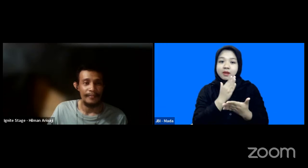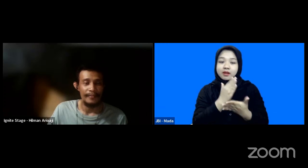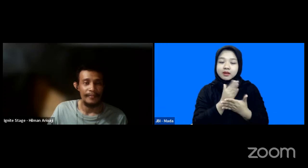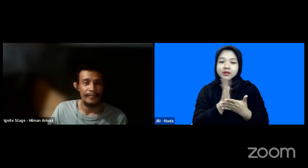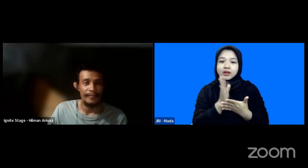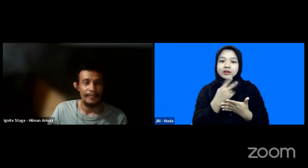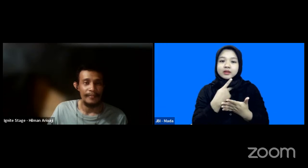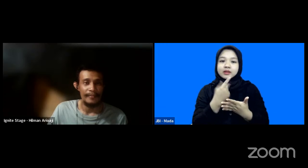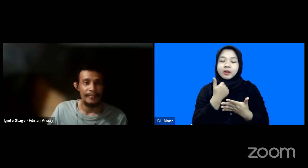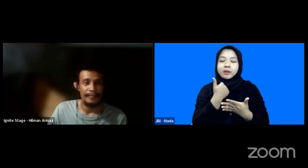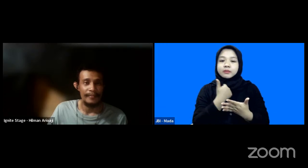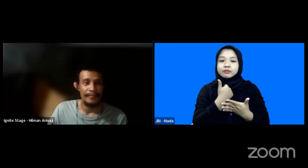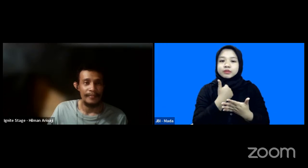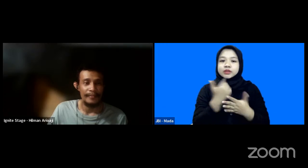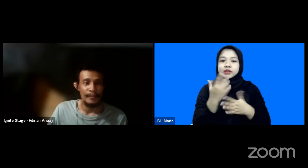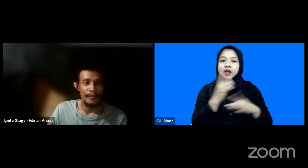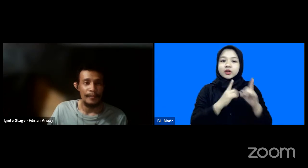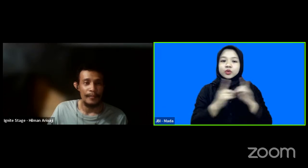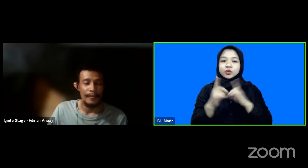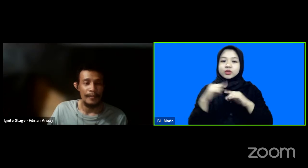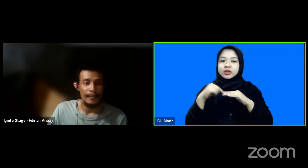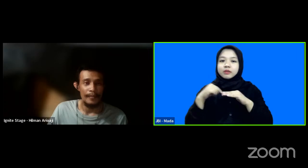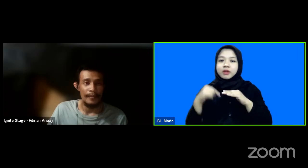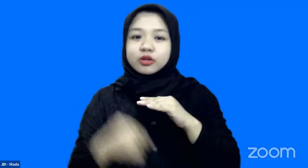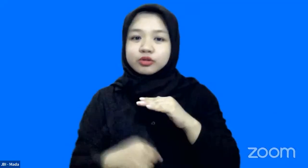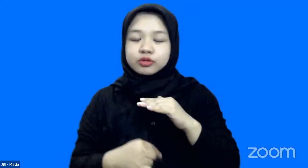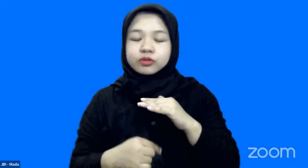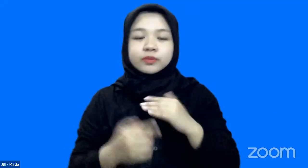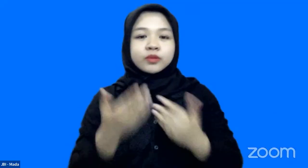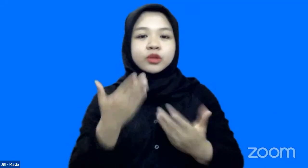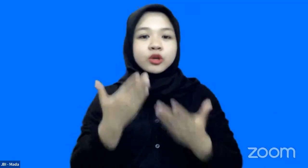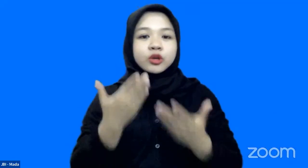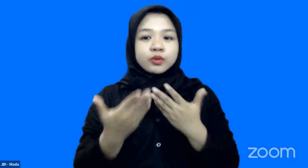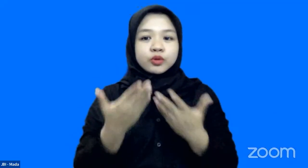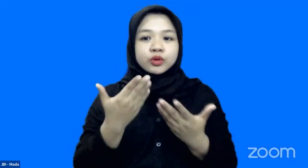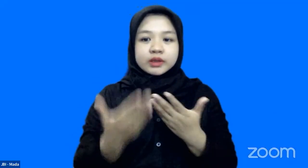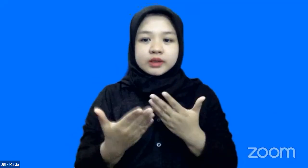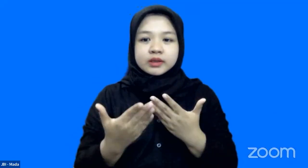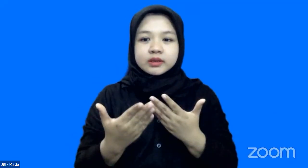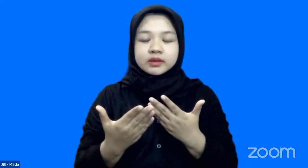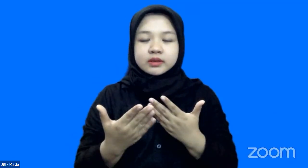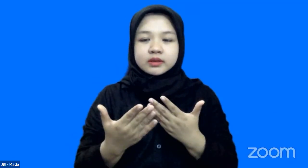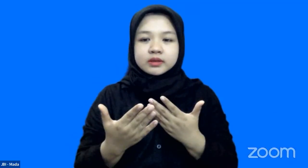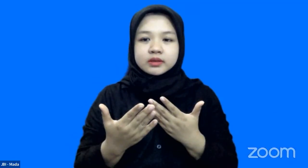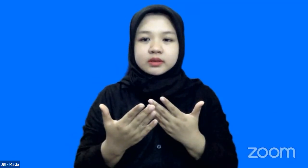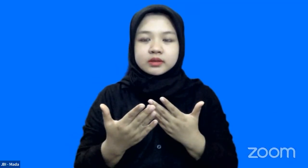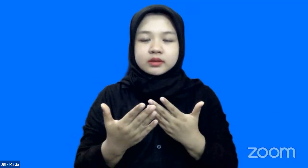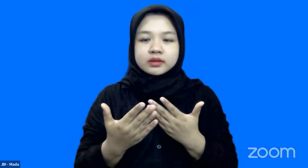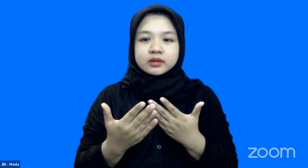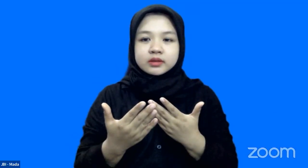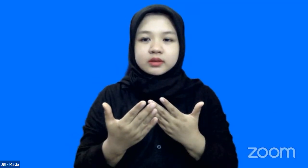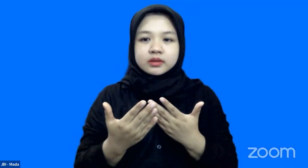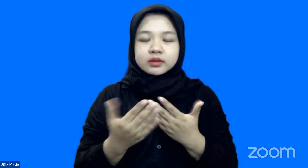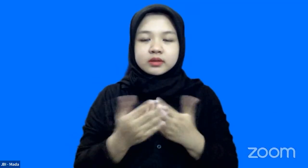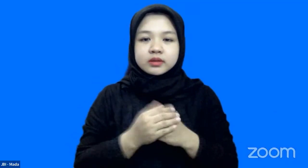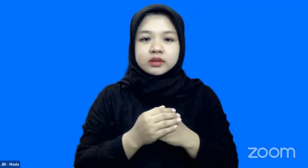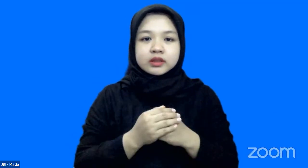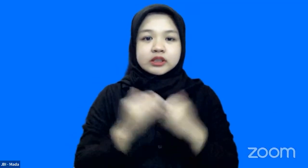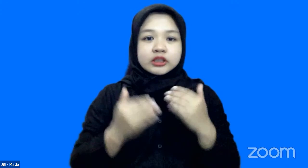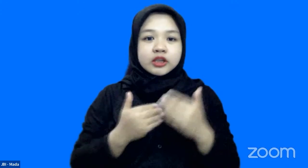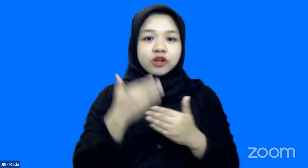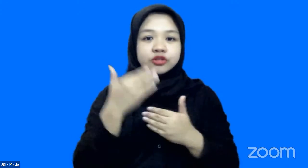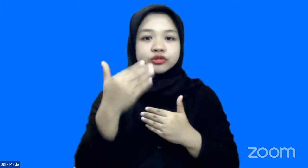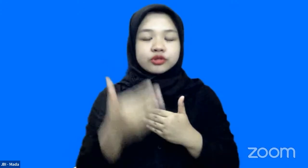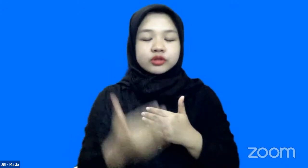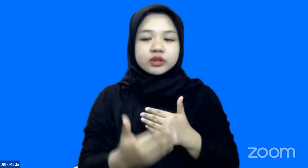bisa diskusi lebih lanjut mungkin dari apa namanya selanjutnya mungkin